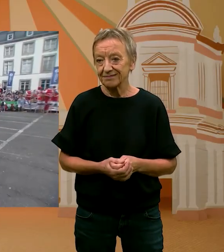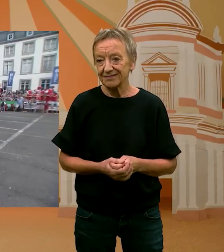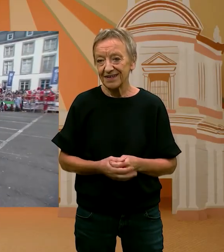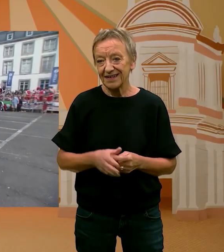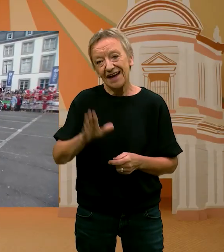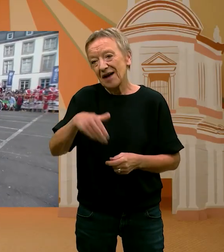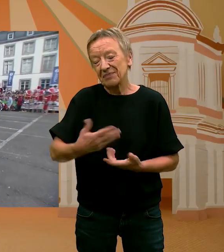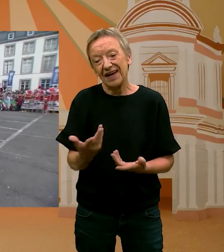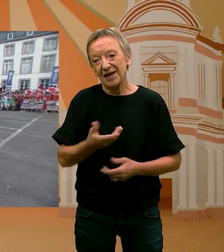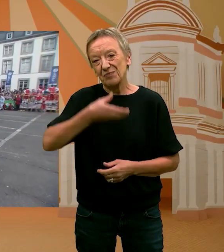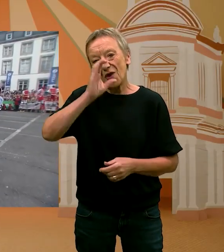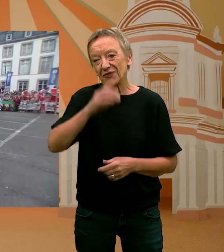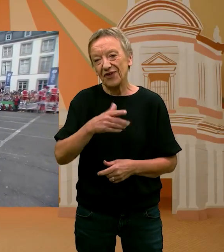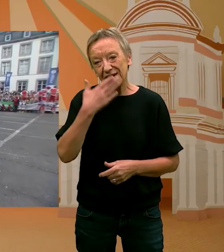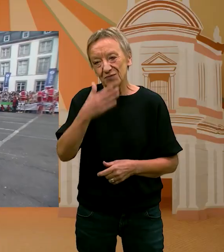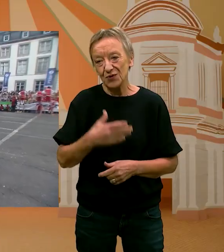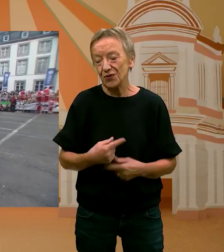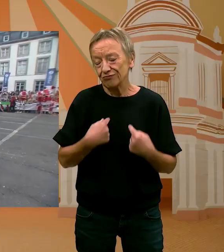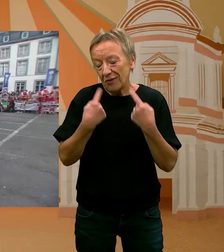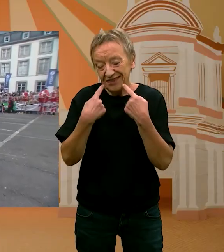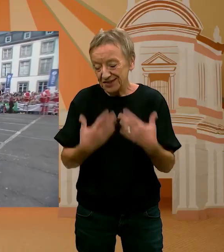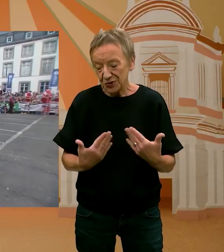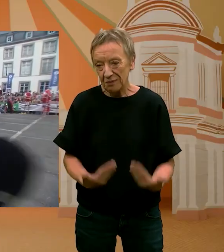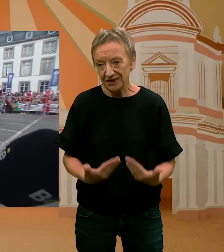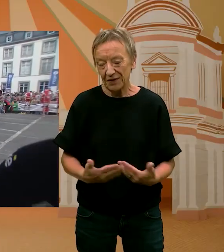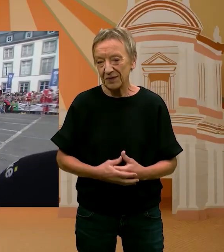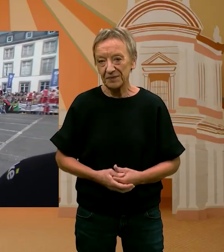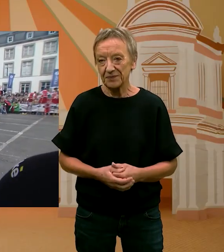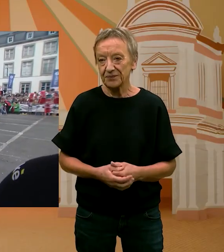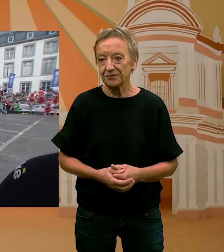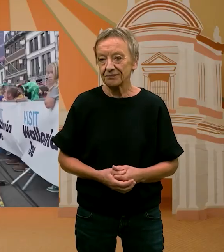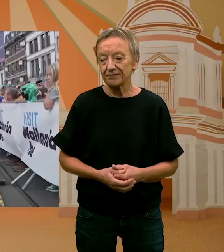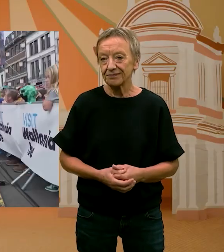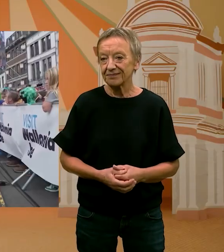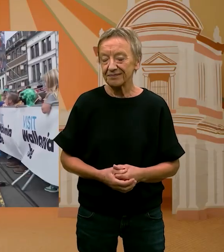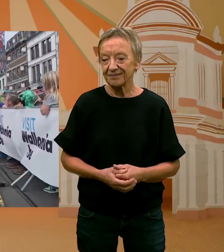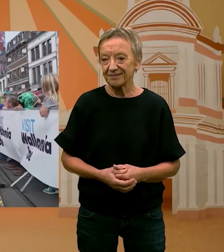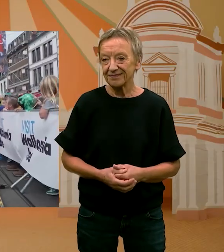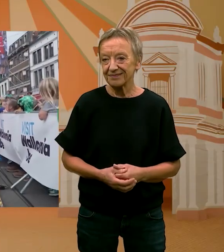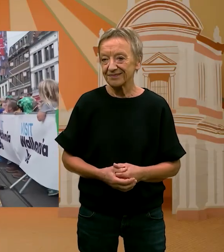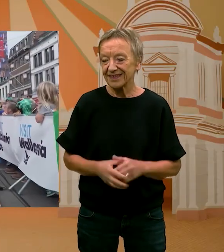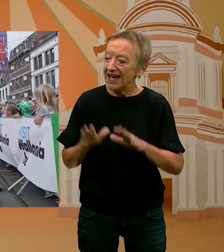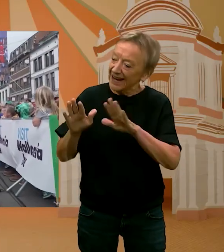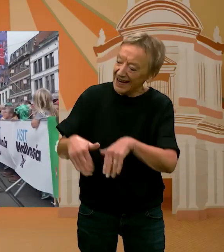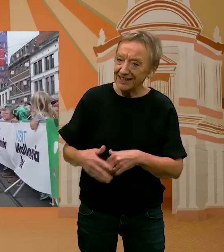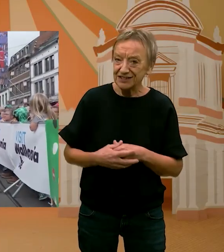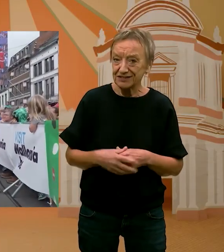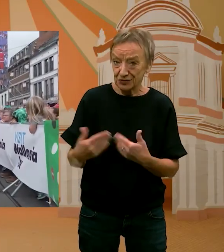là c'est grosse déception pour moi. Et voilà. On va te laisser de reprendre tes esprits, surtout supporter les Mélans évidemment. Oui, bien